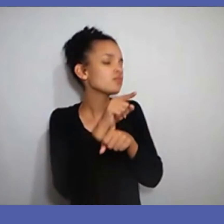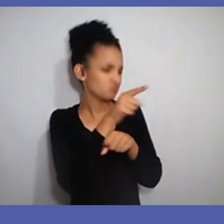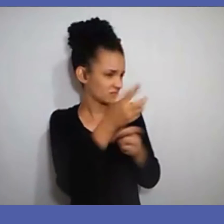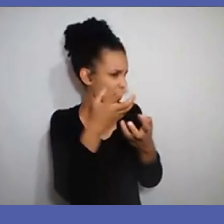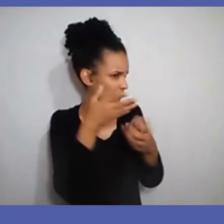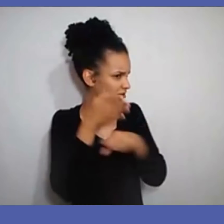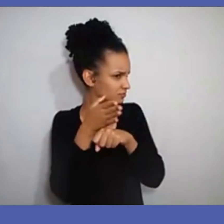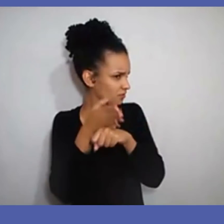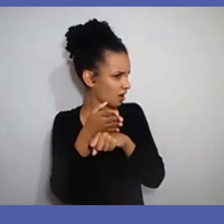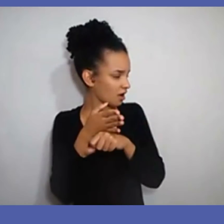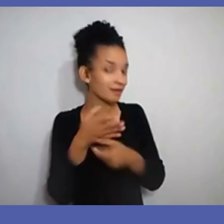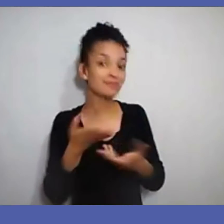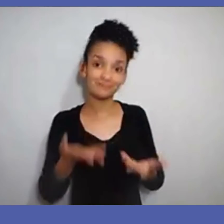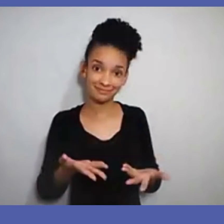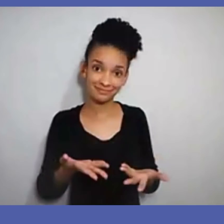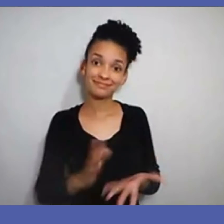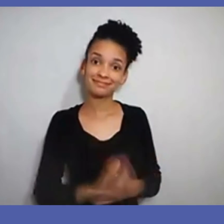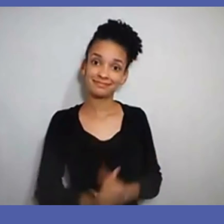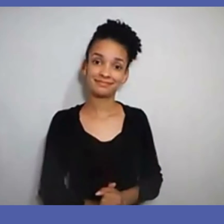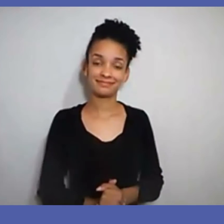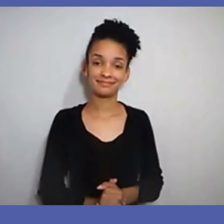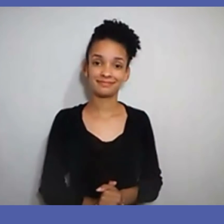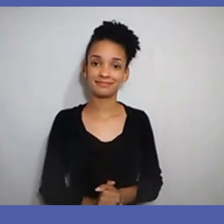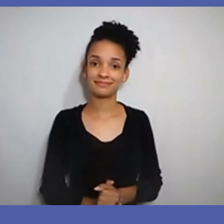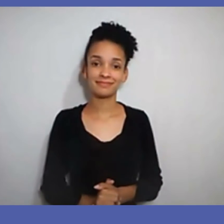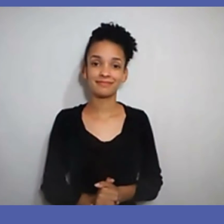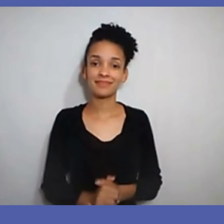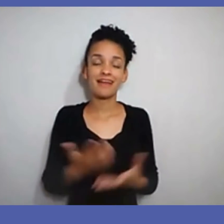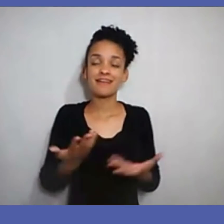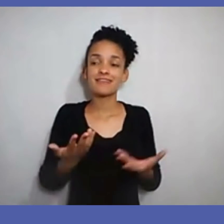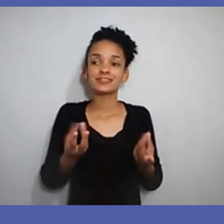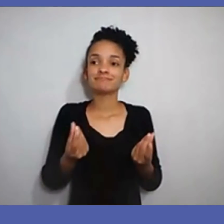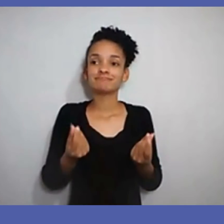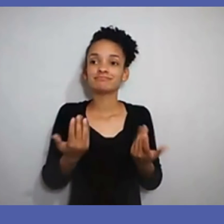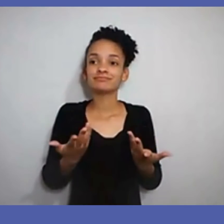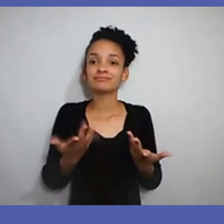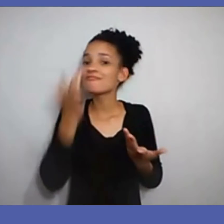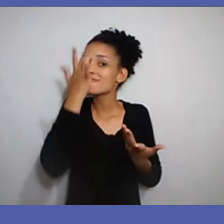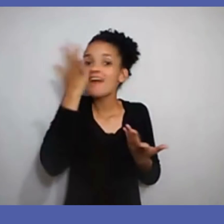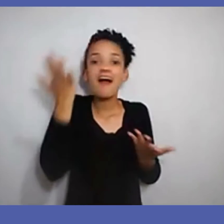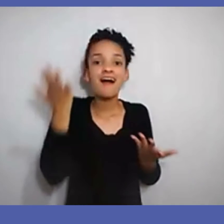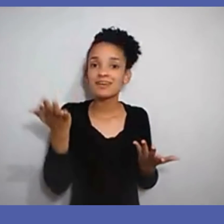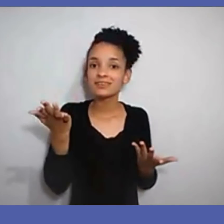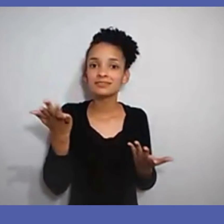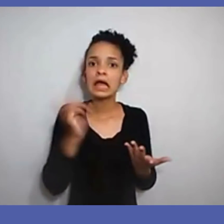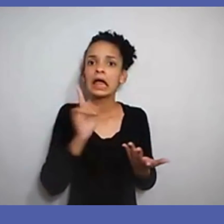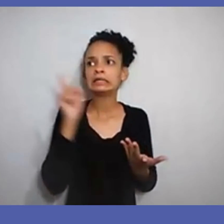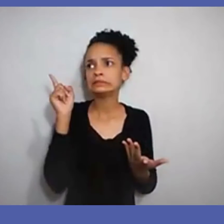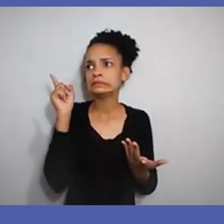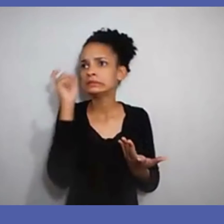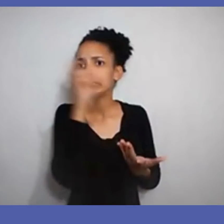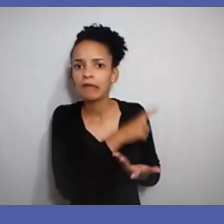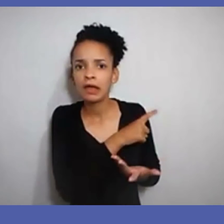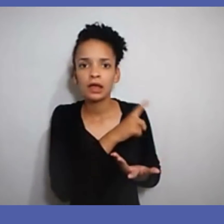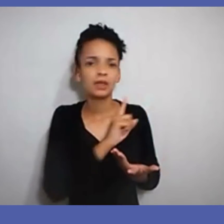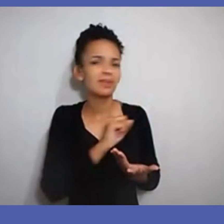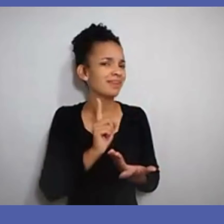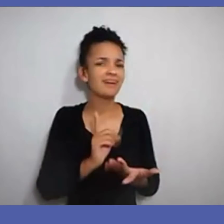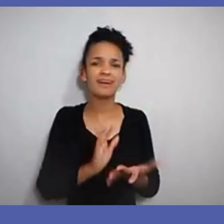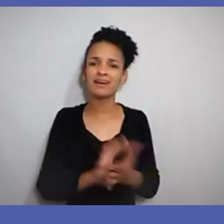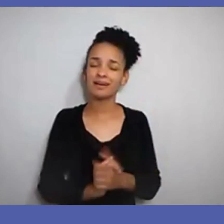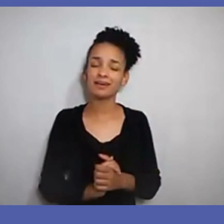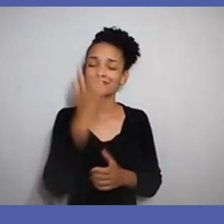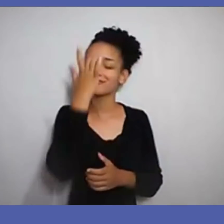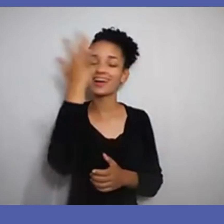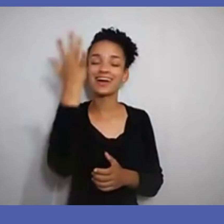parte? Irmãos, é muito fácil, não é coisa do outro mundo, não. Você pode logo, sabe, formar